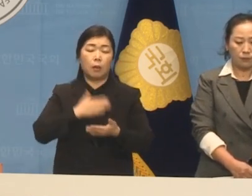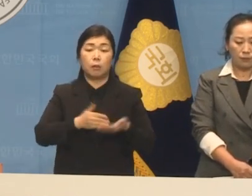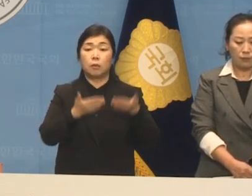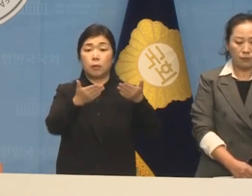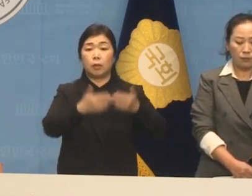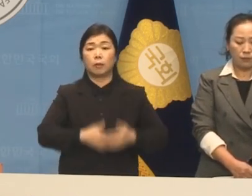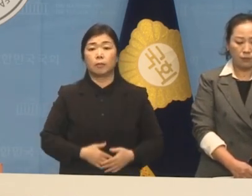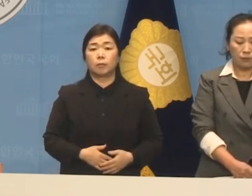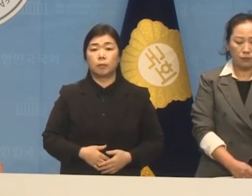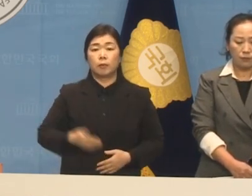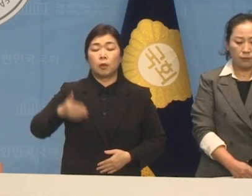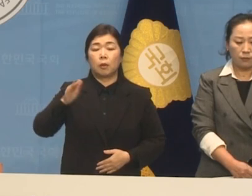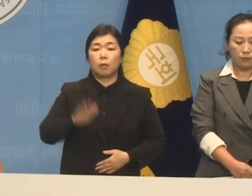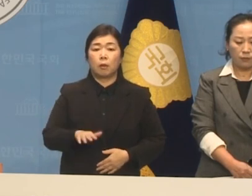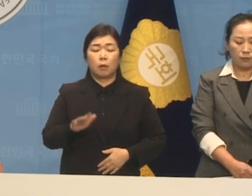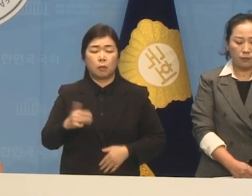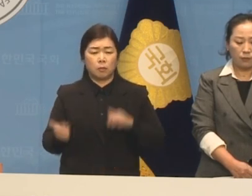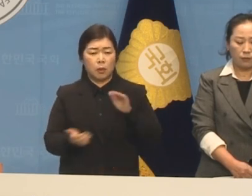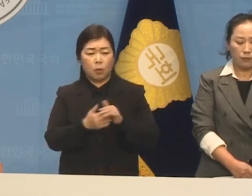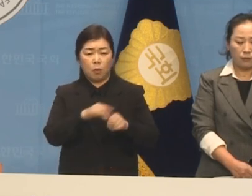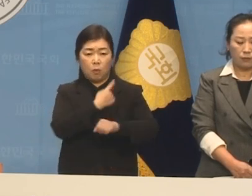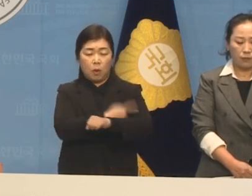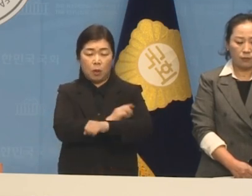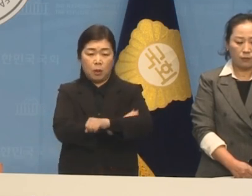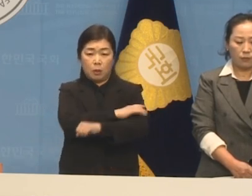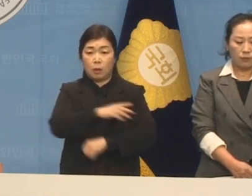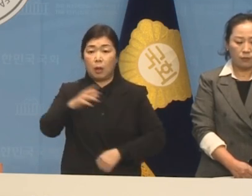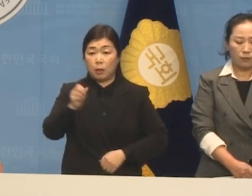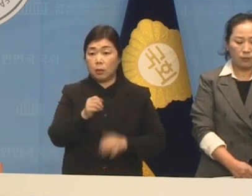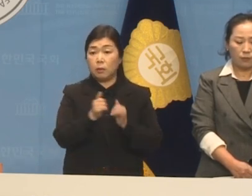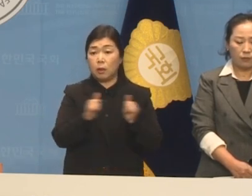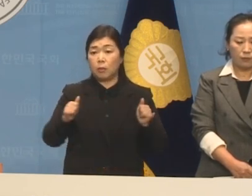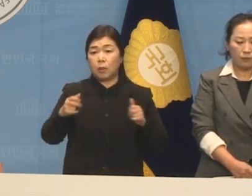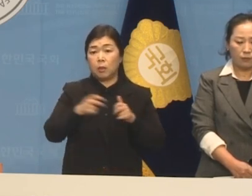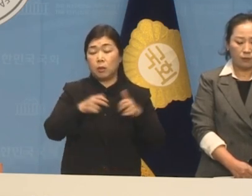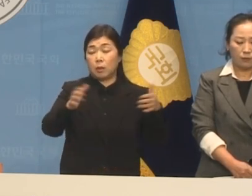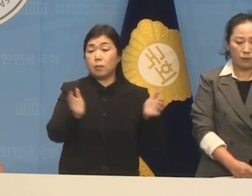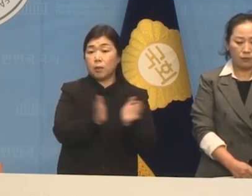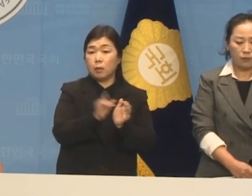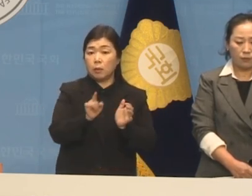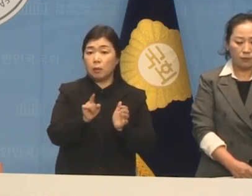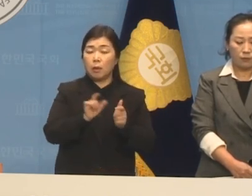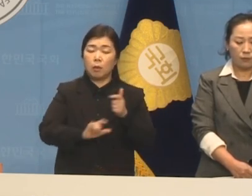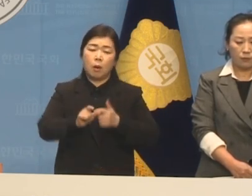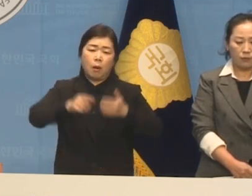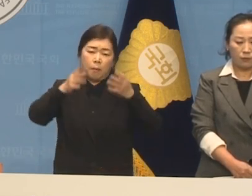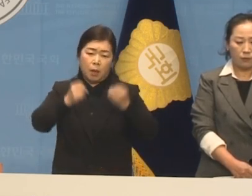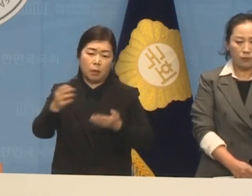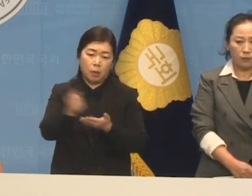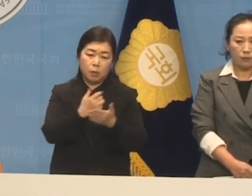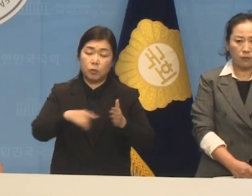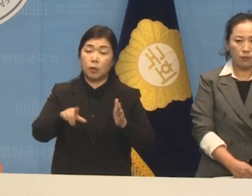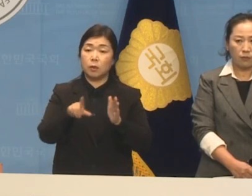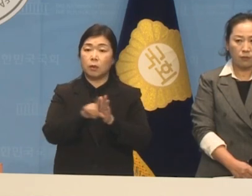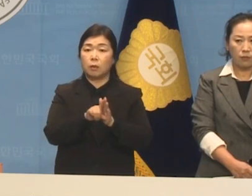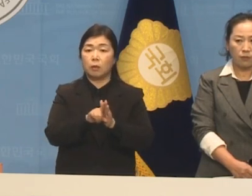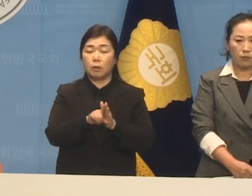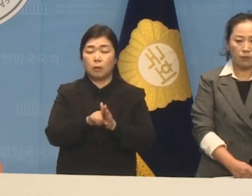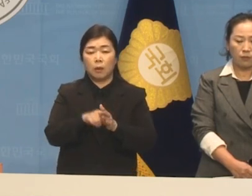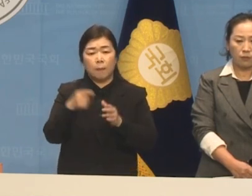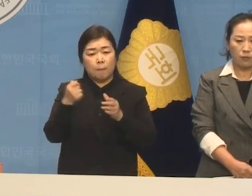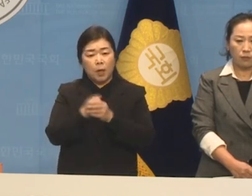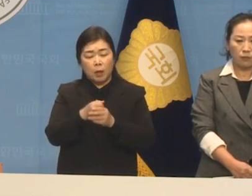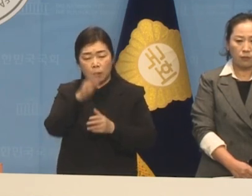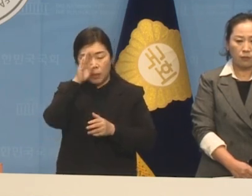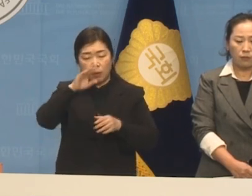현실을 외면하고 최고의 기득권을 가지고도 의사 집단은 더 많은 것을 얻기 위하여